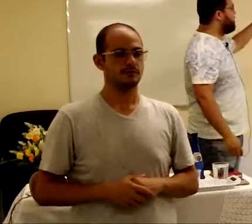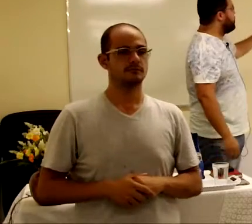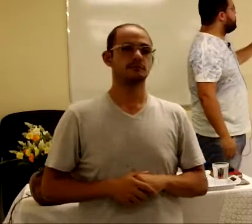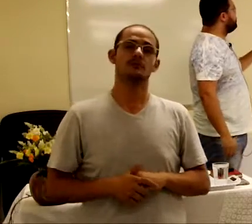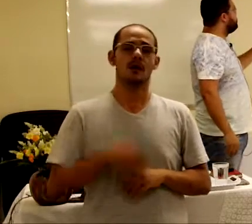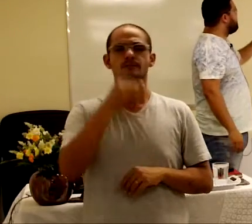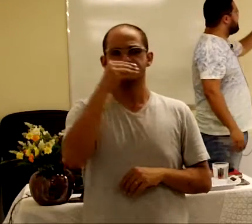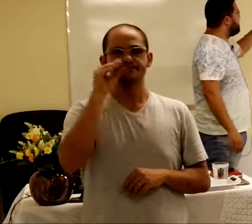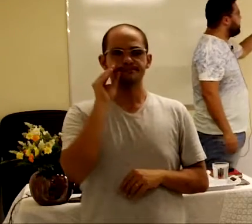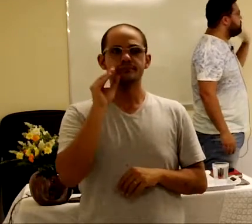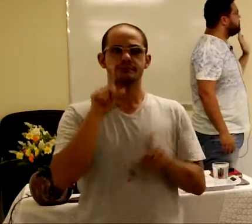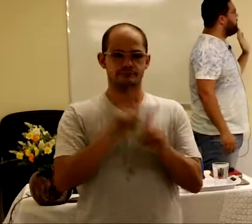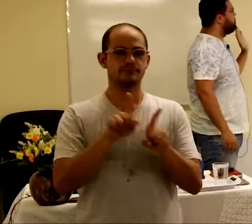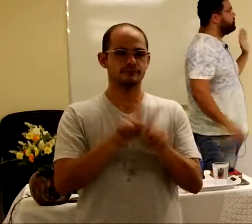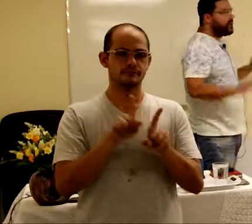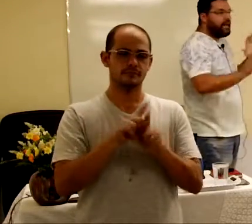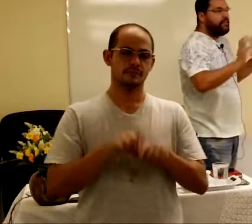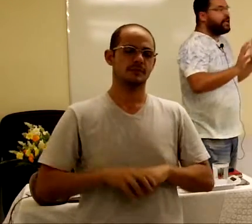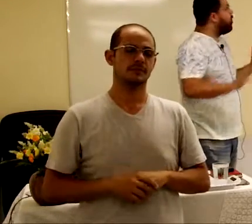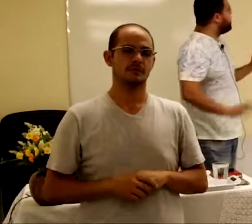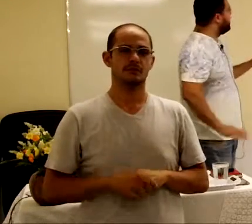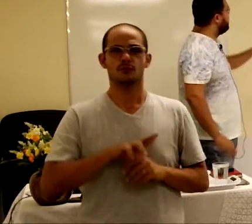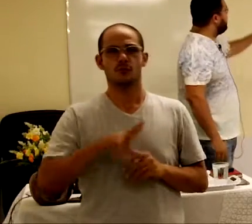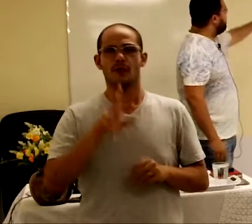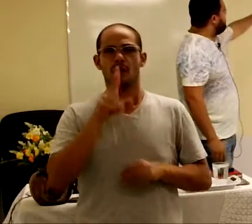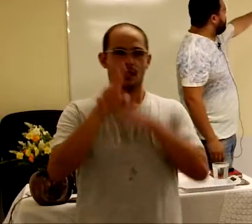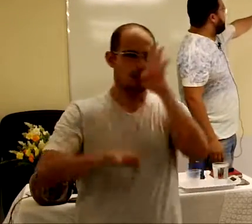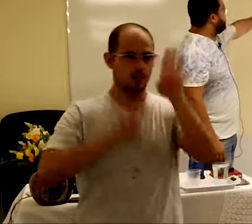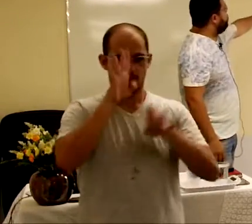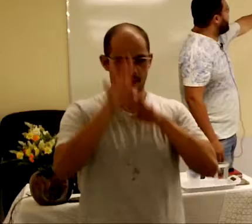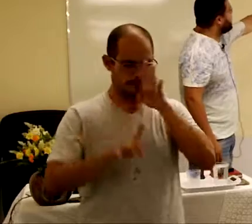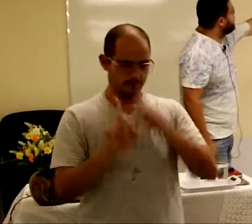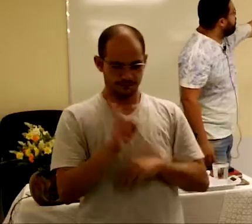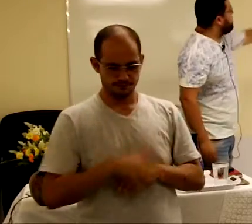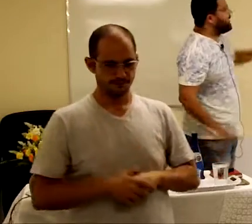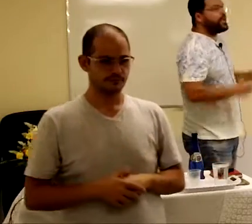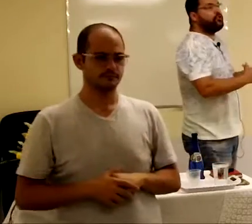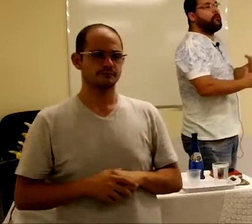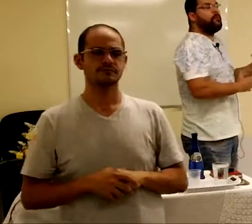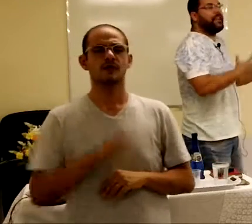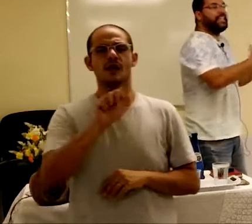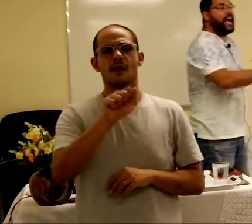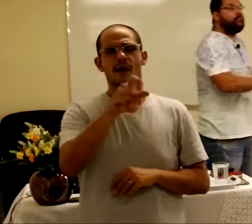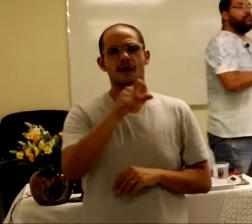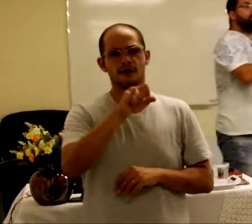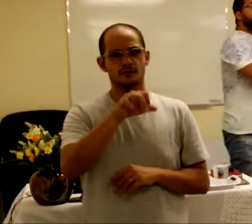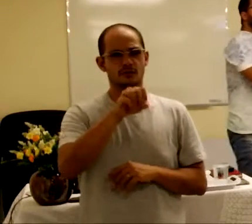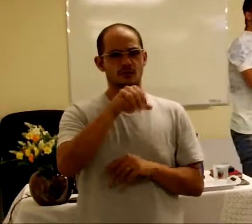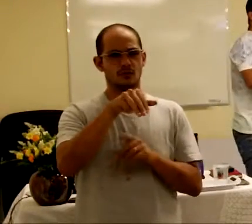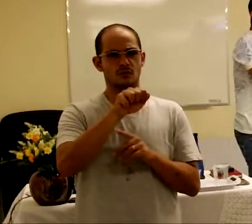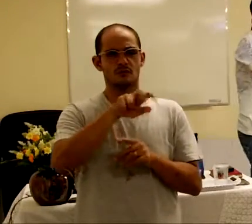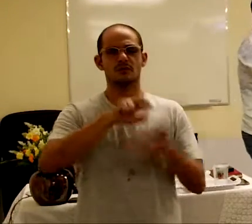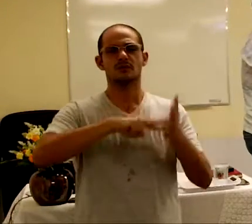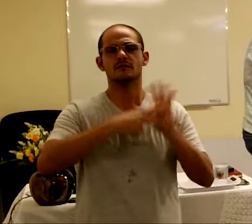Kardec também não, os espíritos também não querem inventar roda, né? Ora, num axioma, o que é axioma? Uma verdade, um